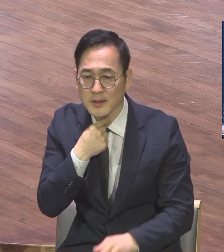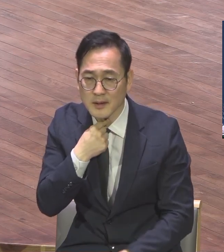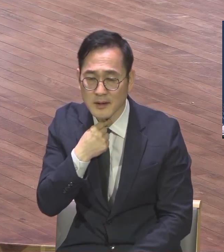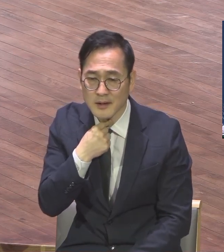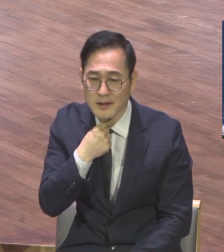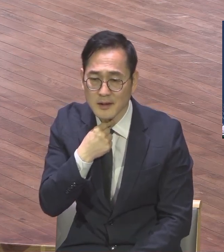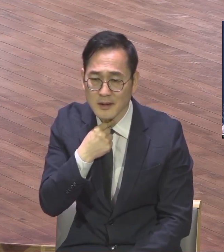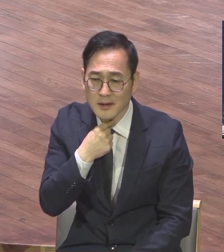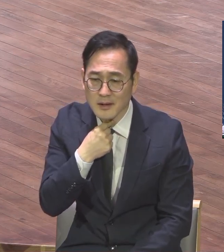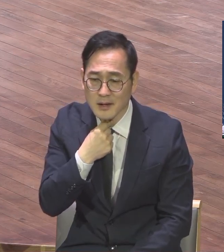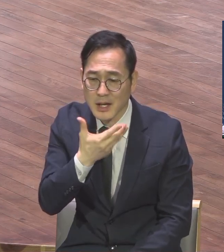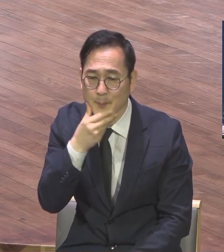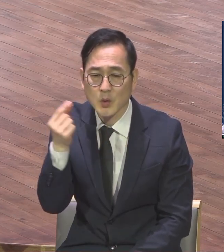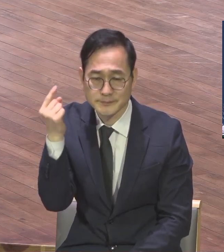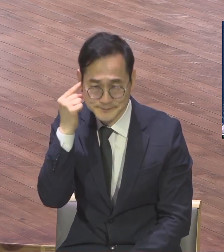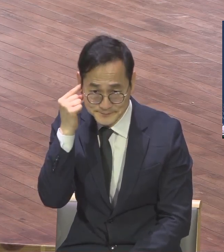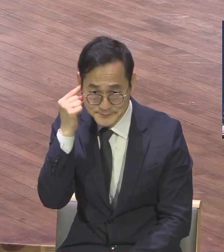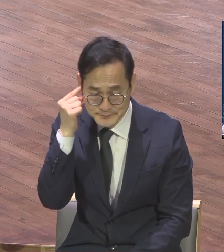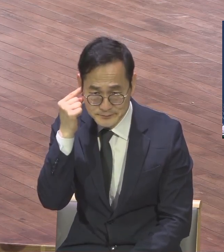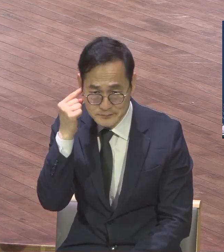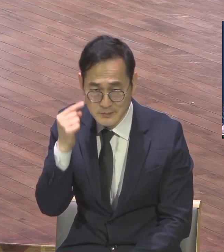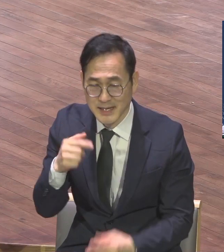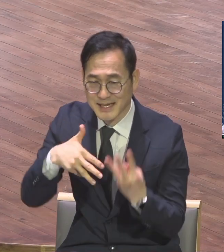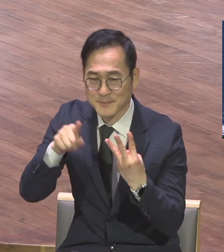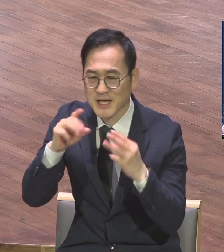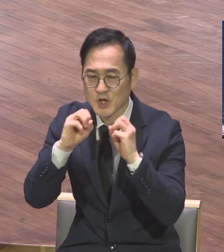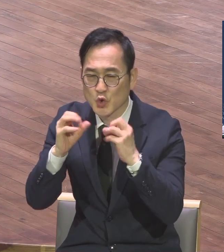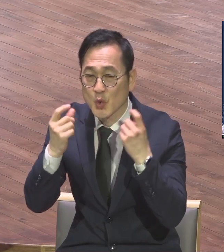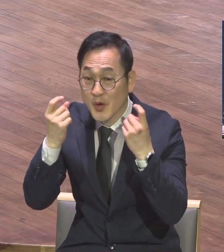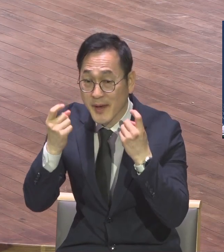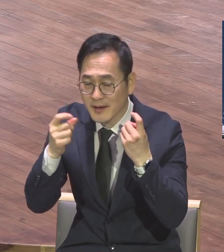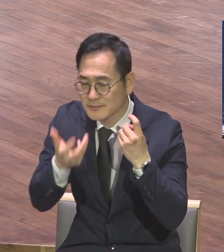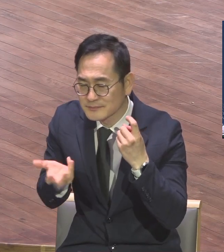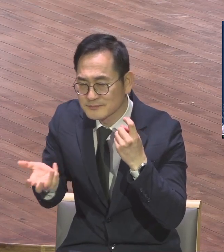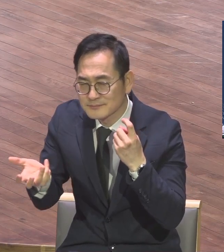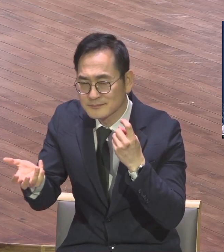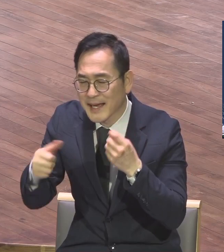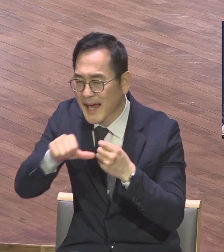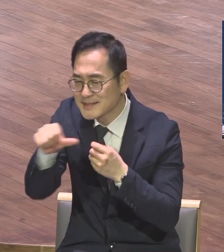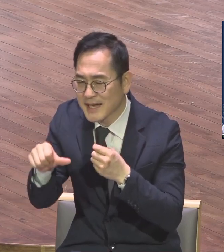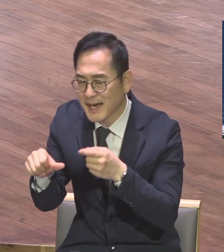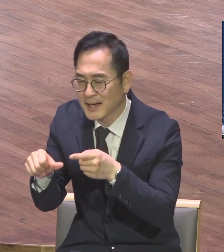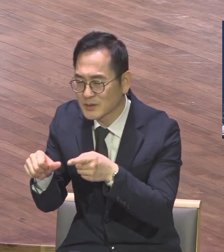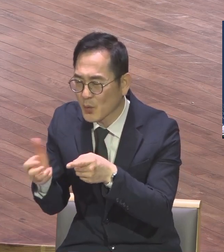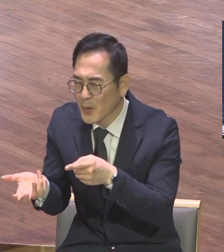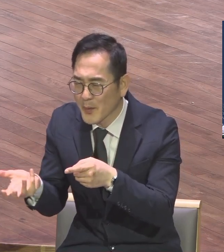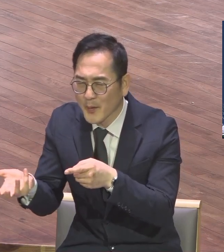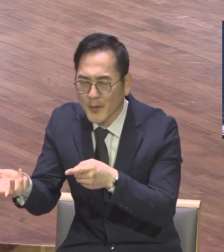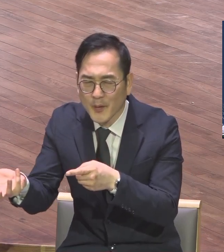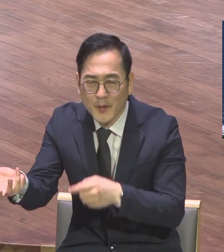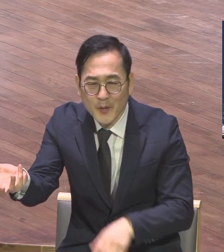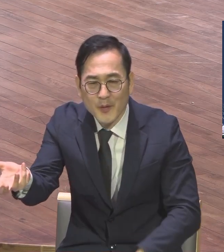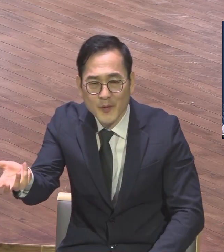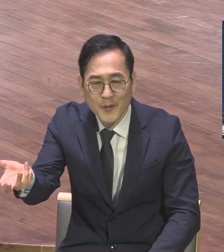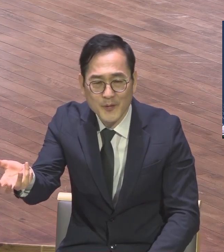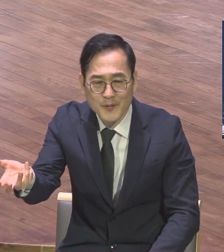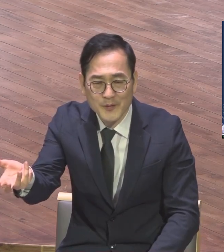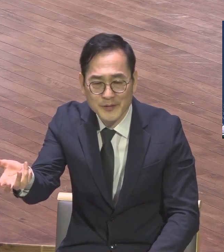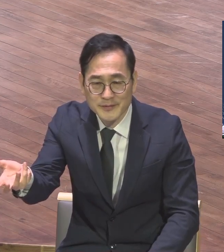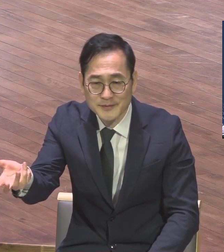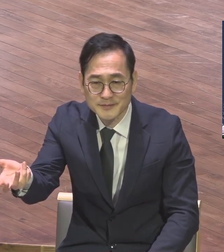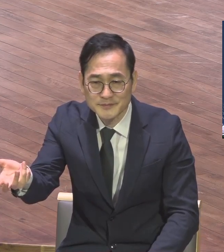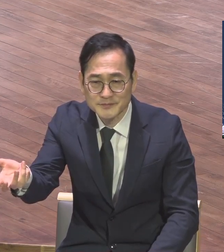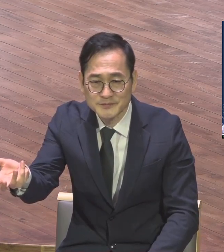결단이었어요. 오늘 본문 21절을 보면 3차 전도행정 아시아와 그리스 지역을 두루 다니던 바울은 이 일이 있은 후